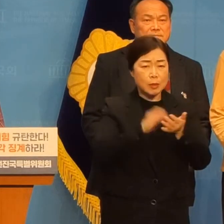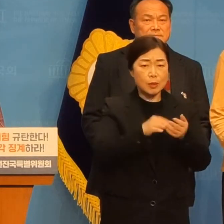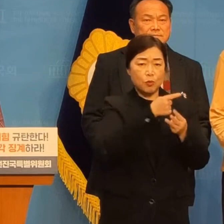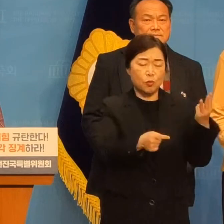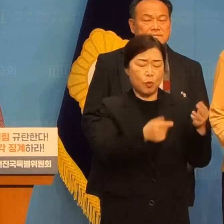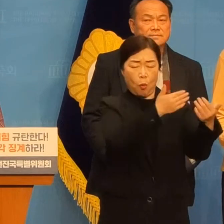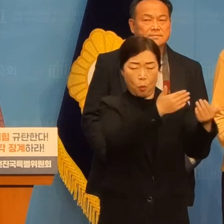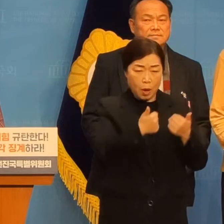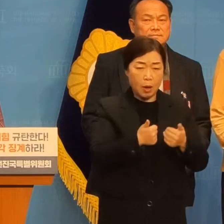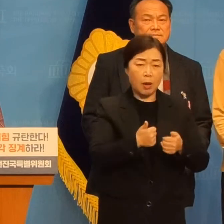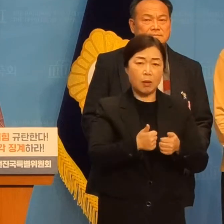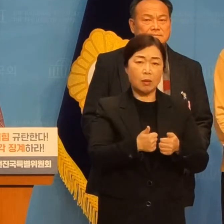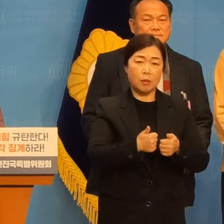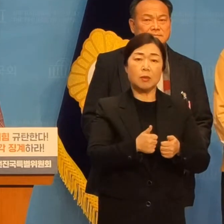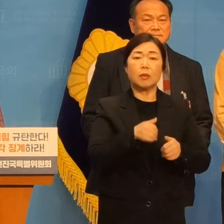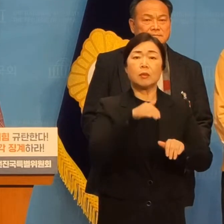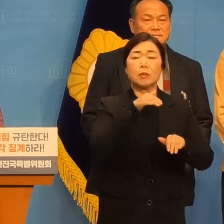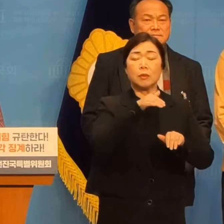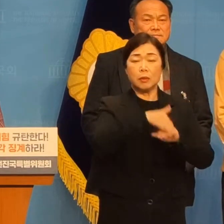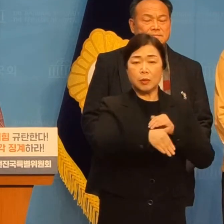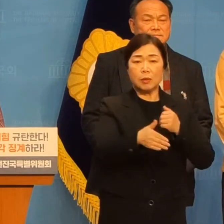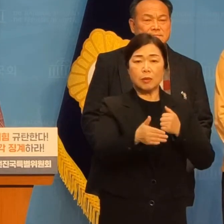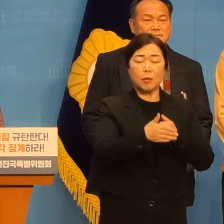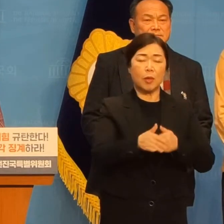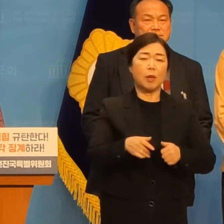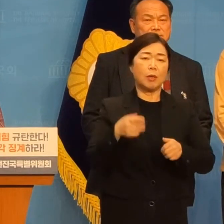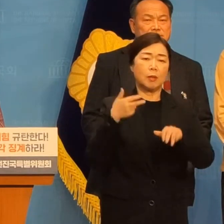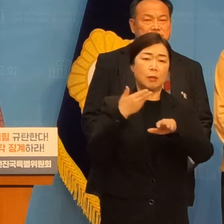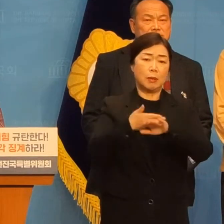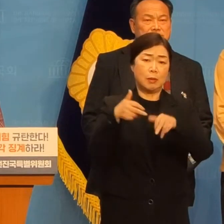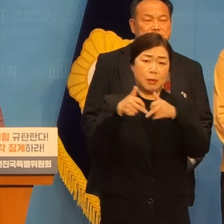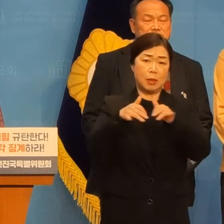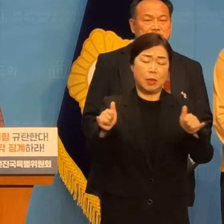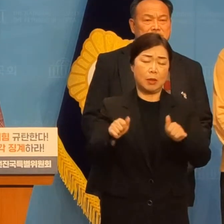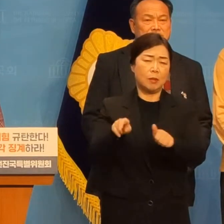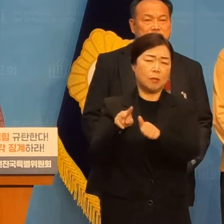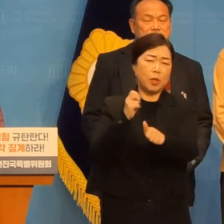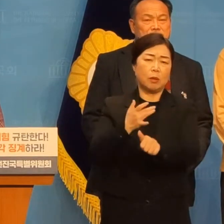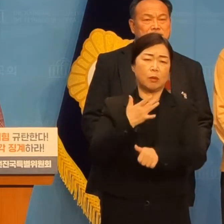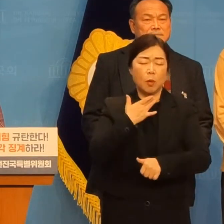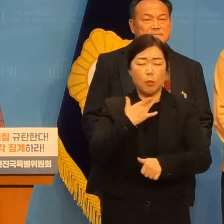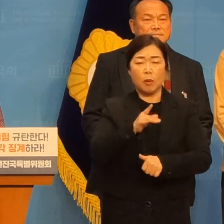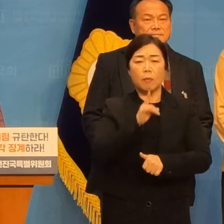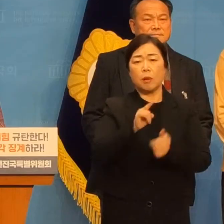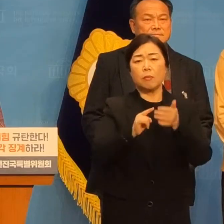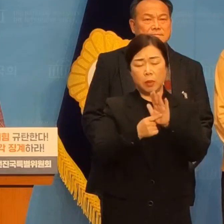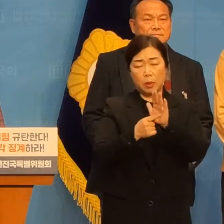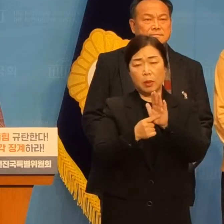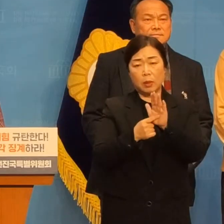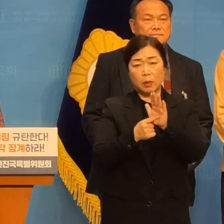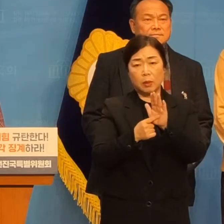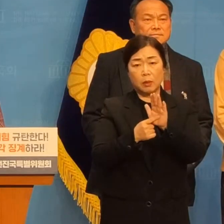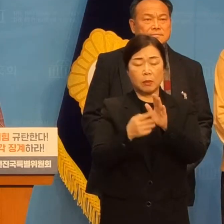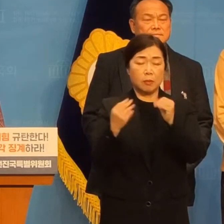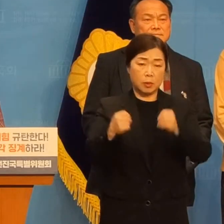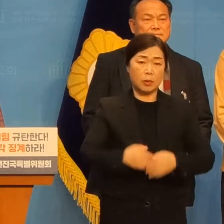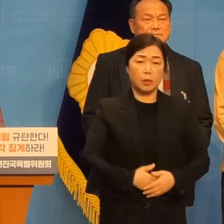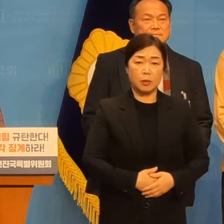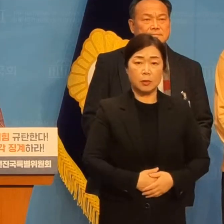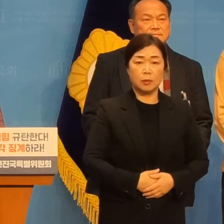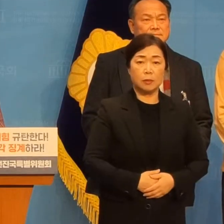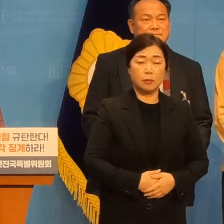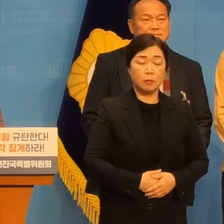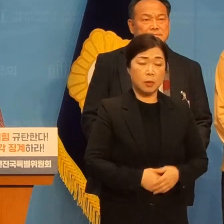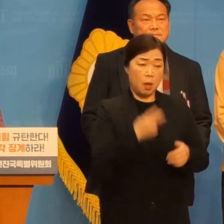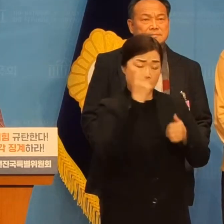하듯 저열한 혐오 발언을 서슴지 않았습니다. 보호만 받아봐서 그런지 타인을